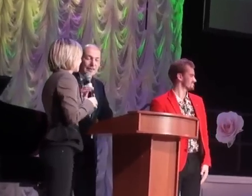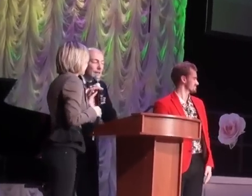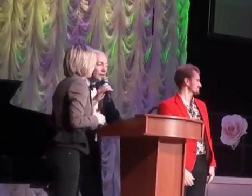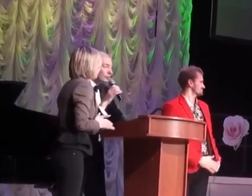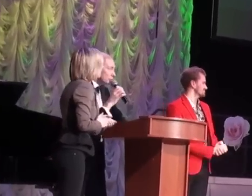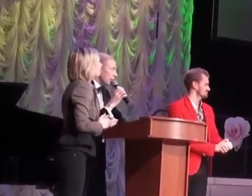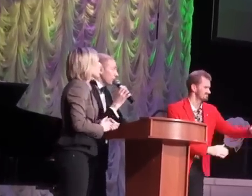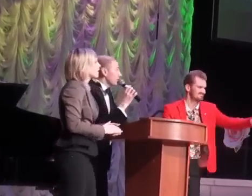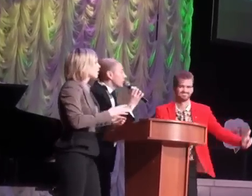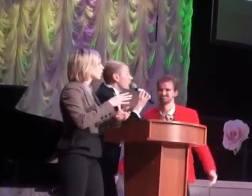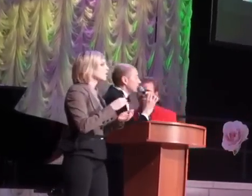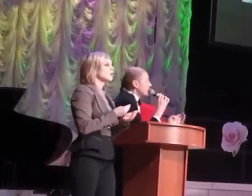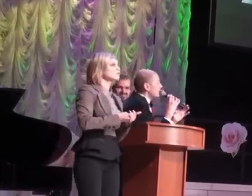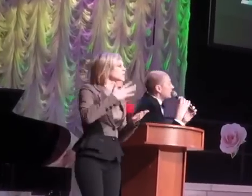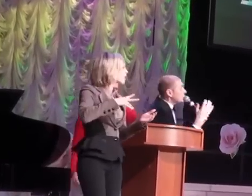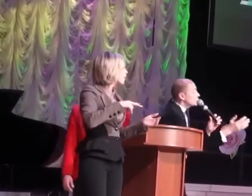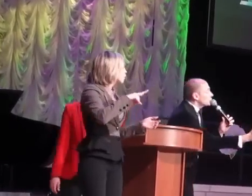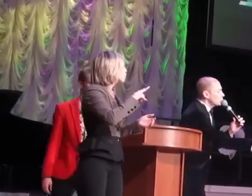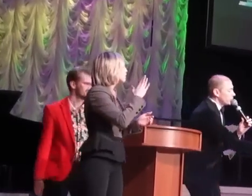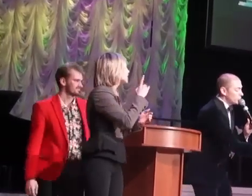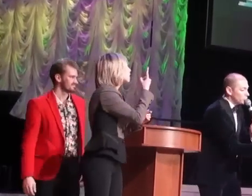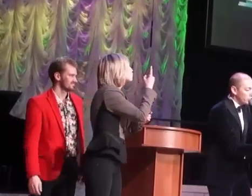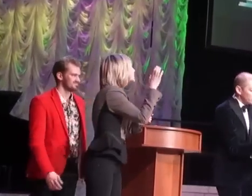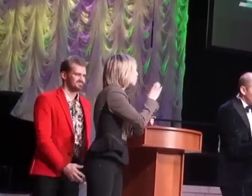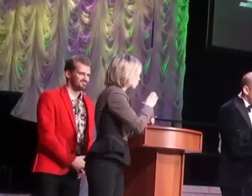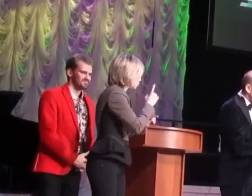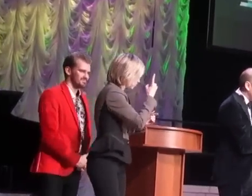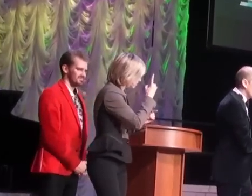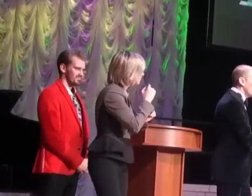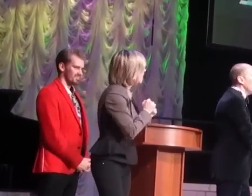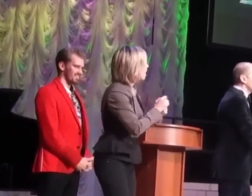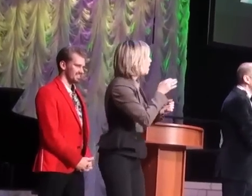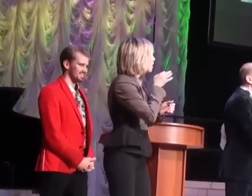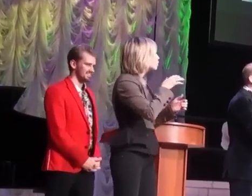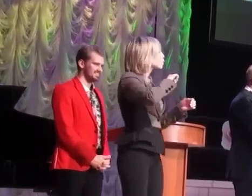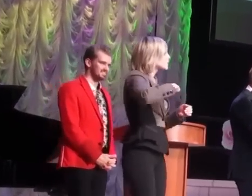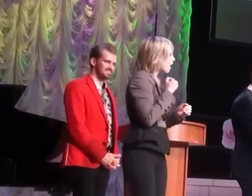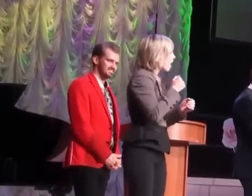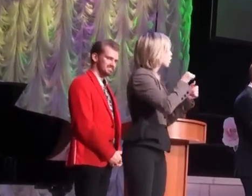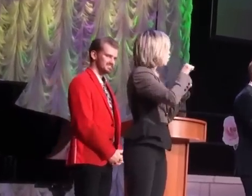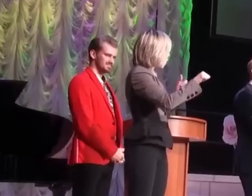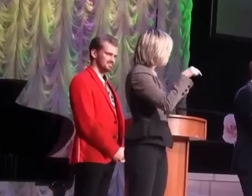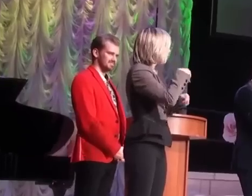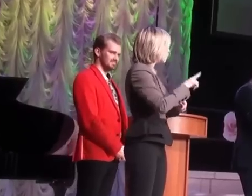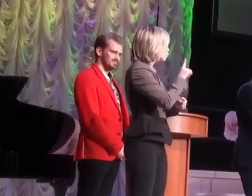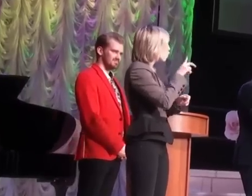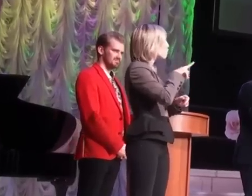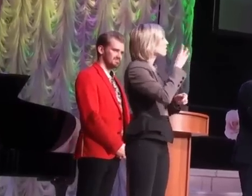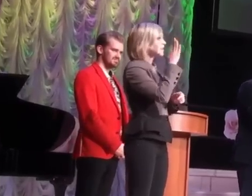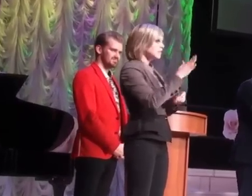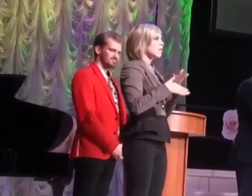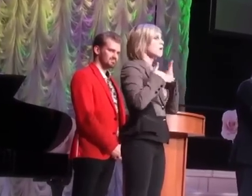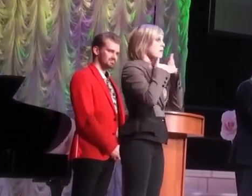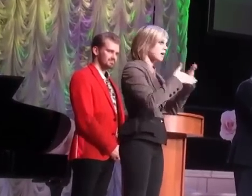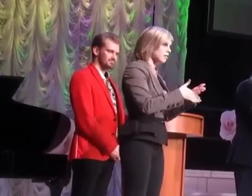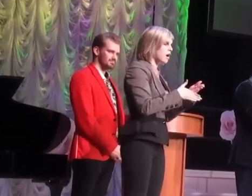будут. Друзья, Любовь Васильевна, прямо одну секунду, я еще вот что скажу. Друзья, кроме того, что Любовь Васильевна